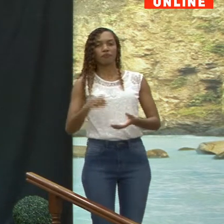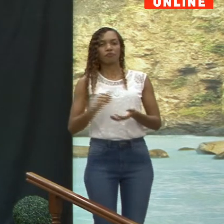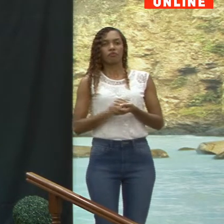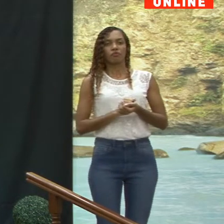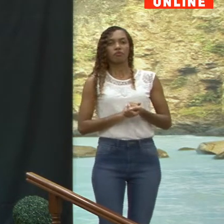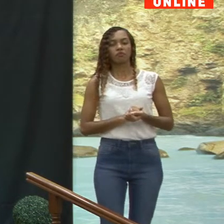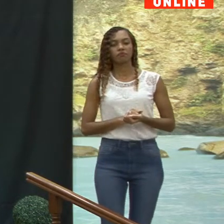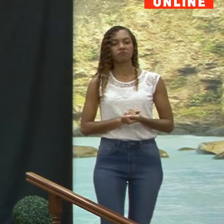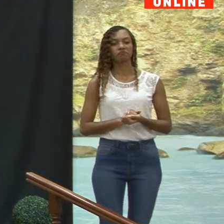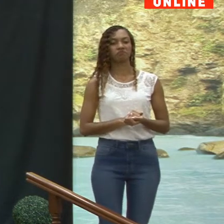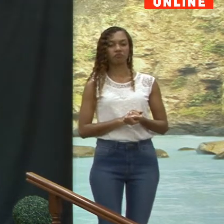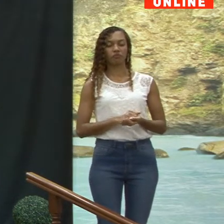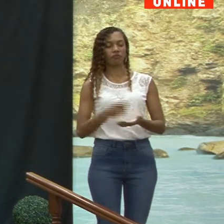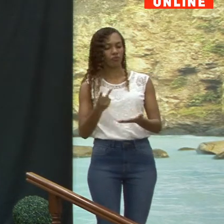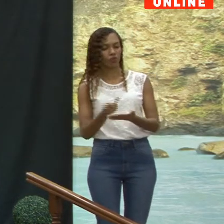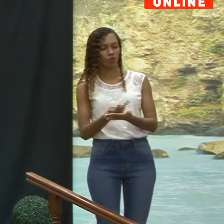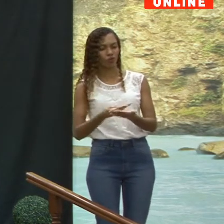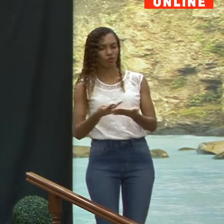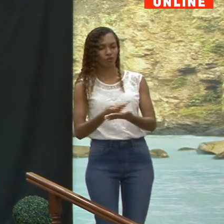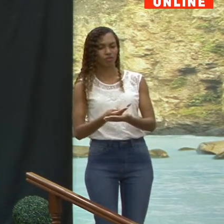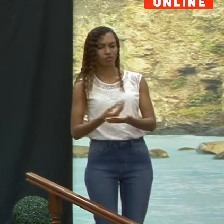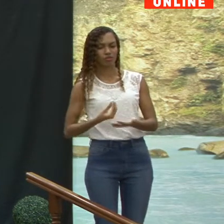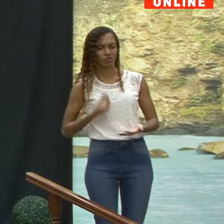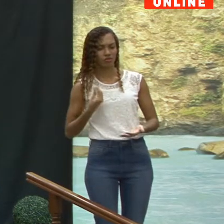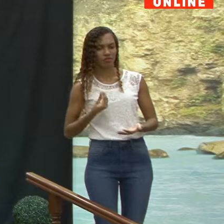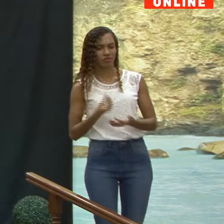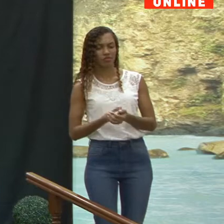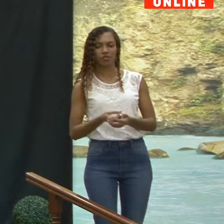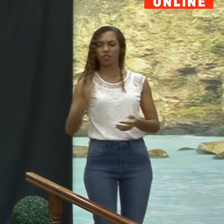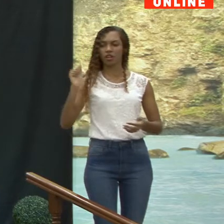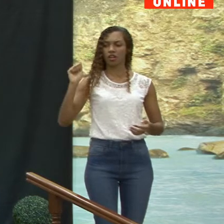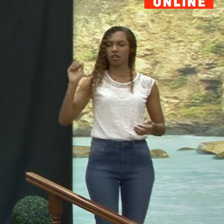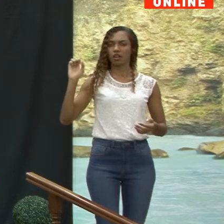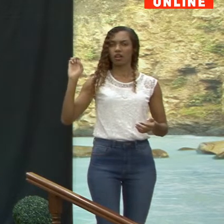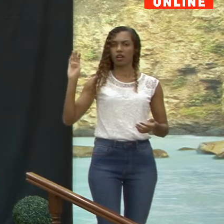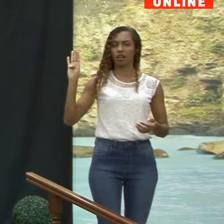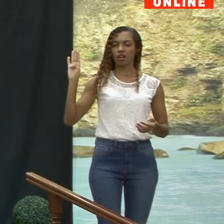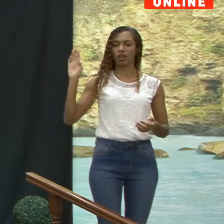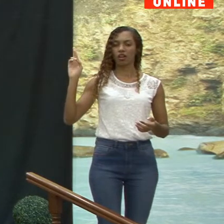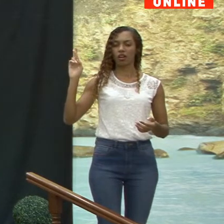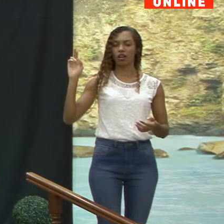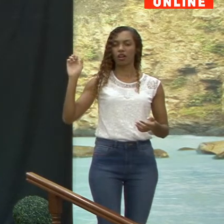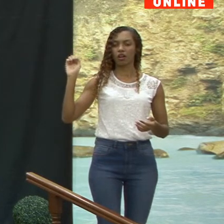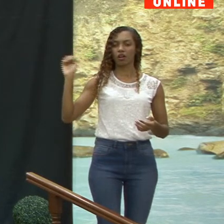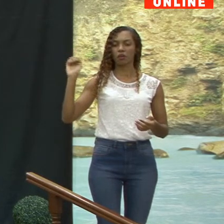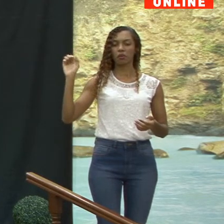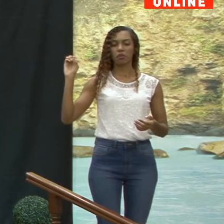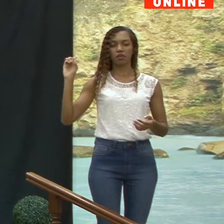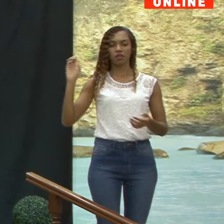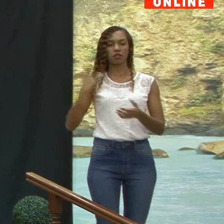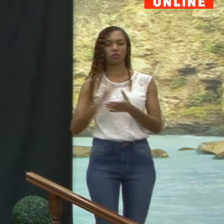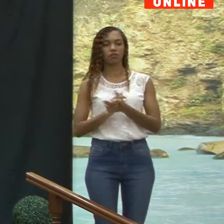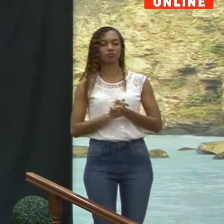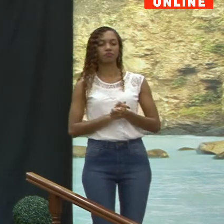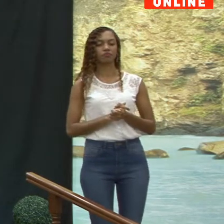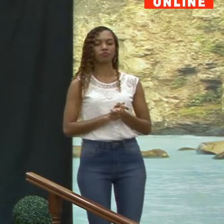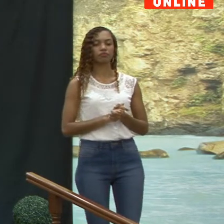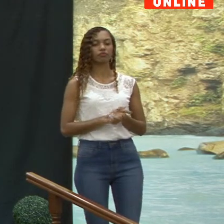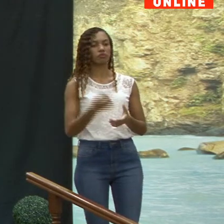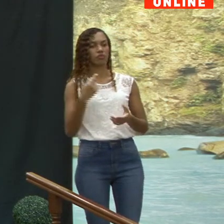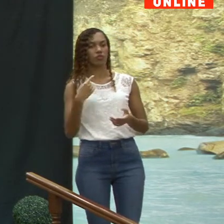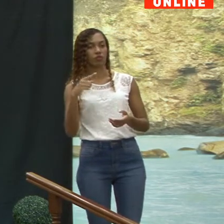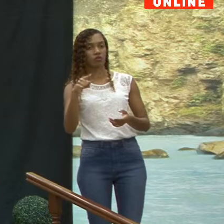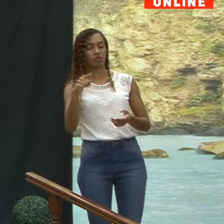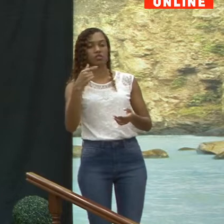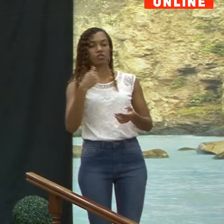Que você e eu estamos nestas quarentenas, a fios, nesta pandemia, que é mundial,